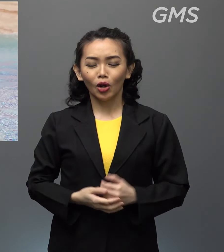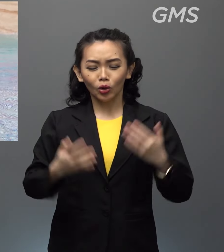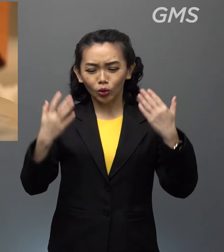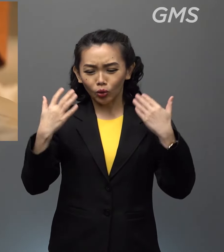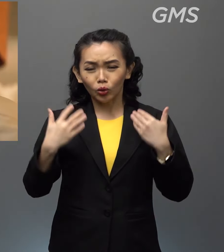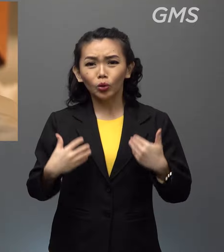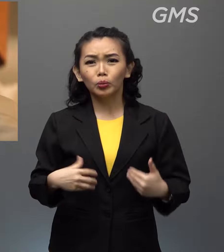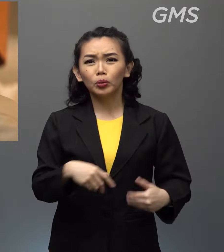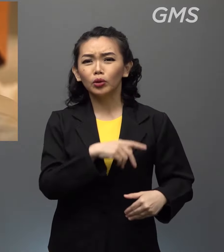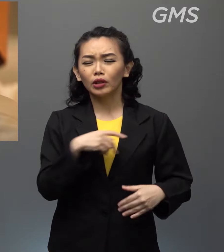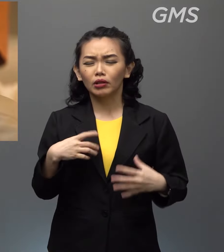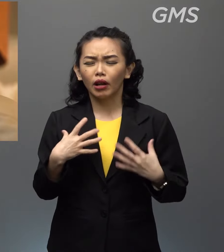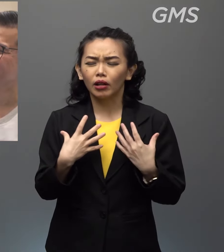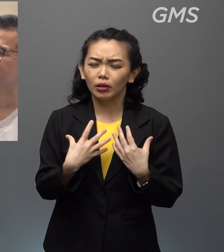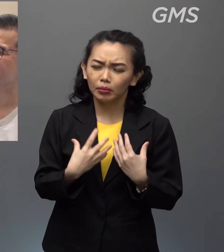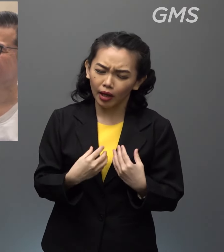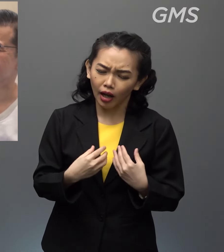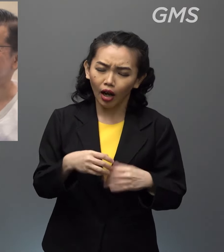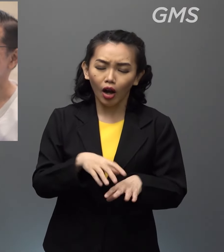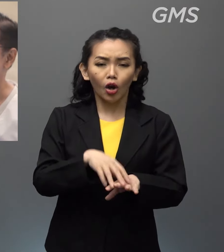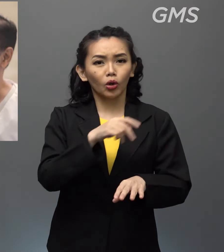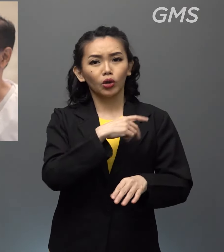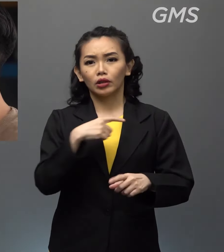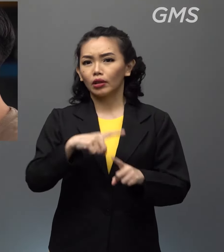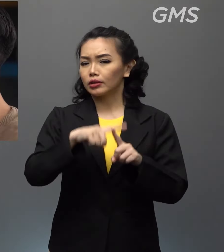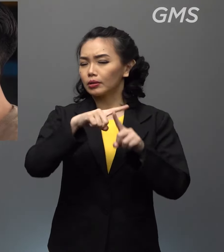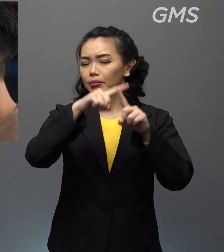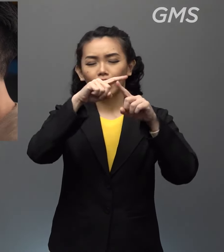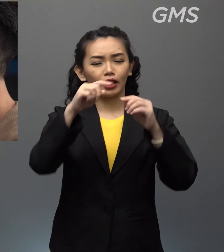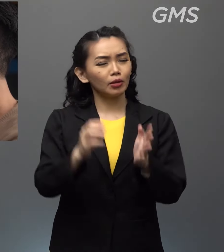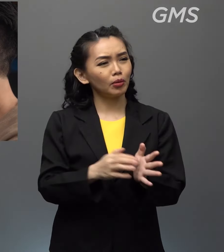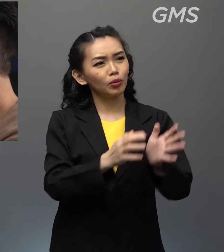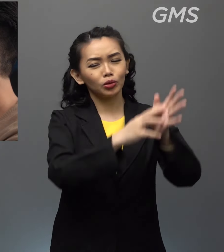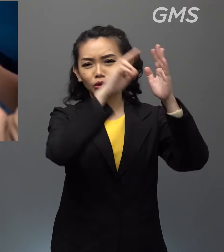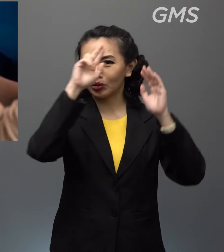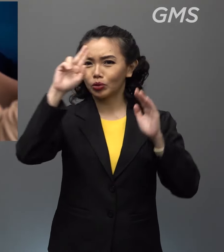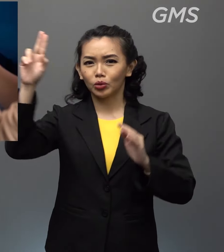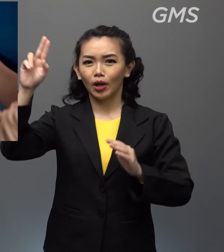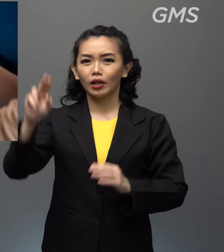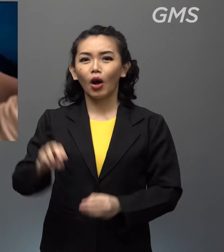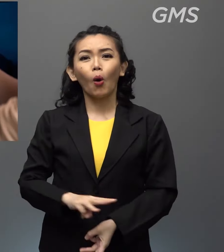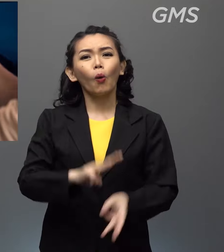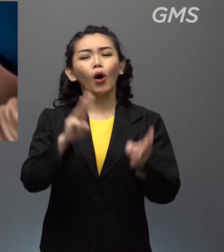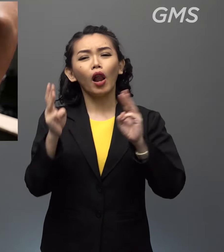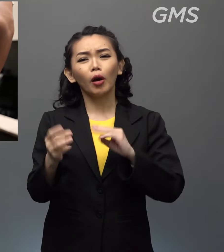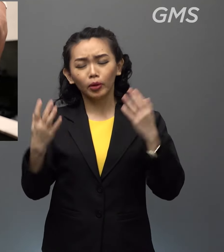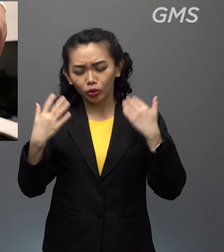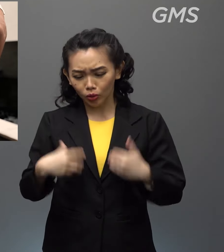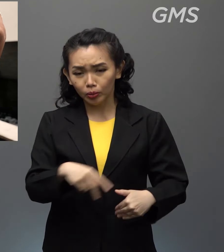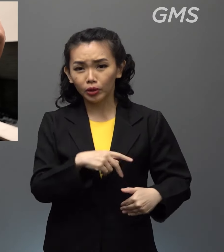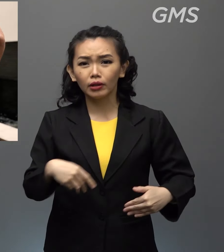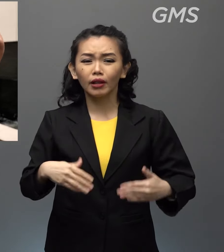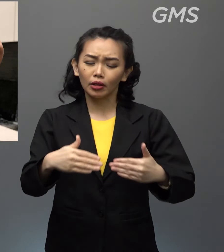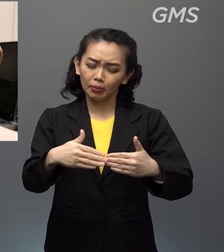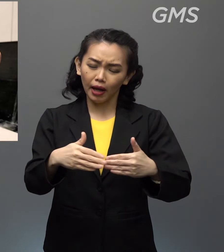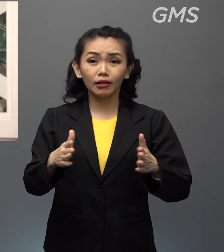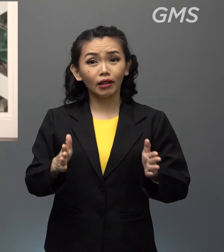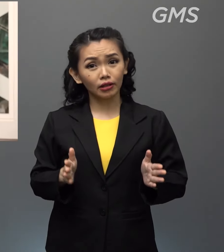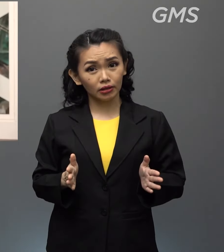Semakin fisik kita lemah, roh kita semakin memuji Tuhan. Semakin jasmani kita terbatas,